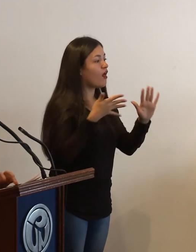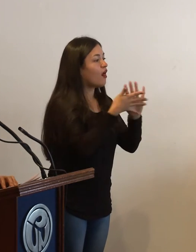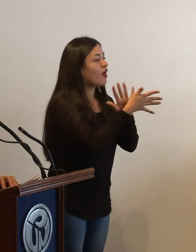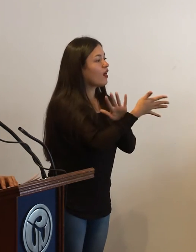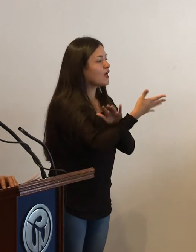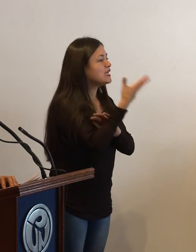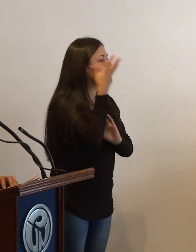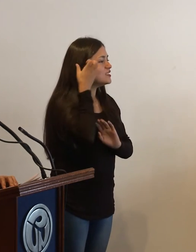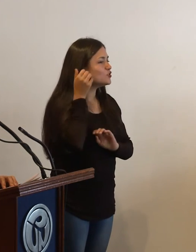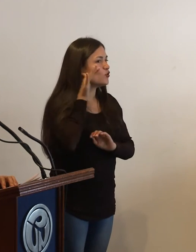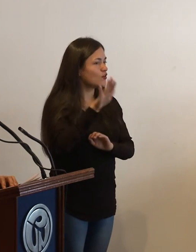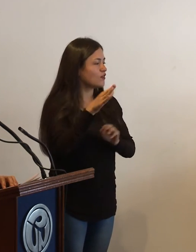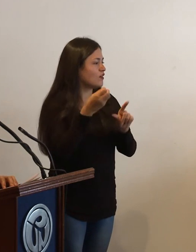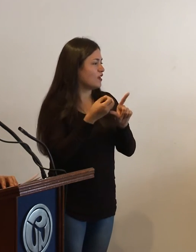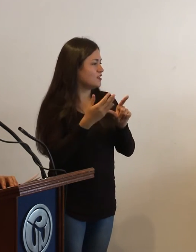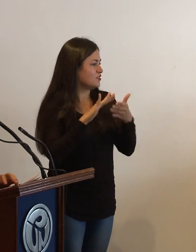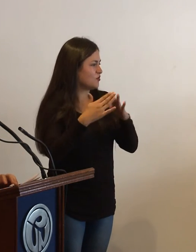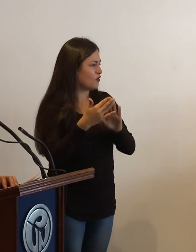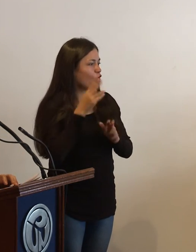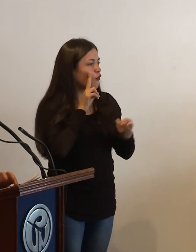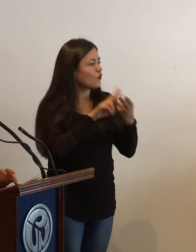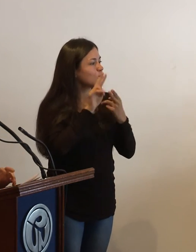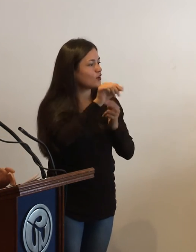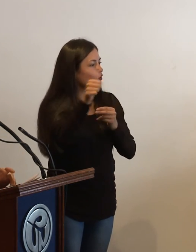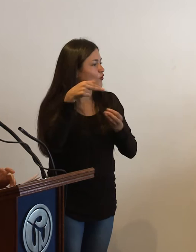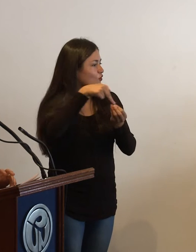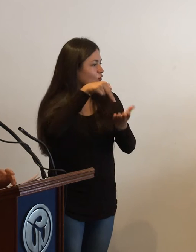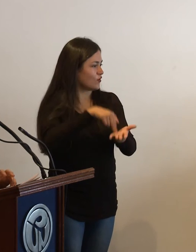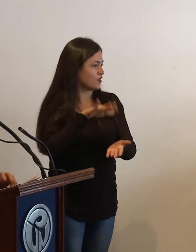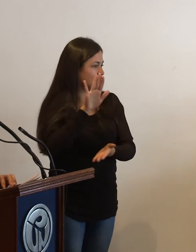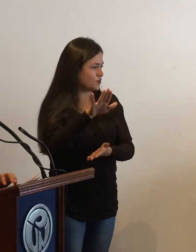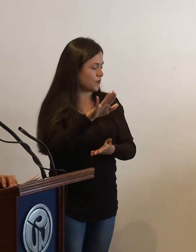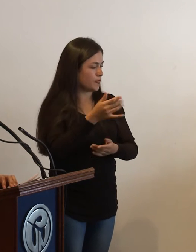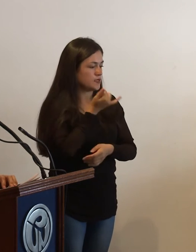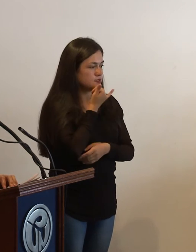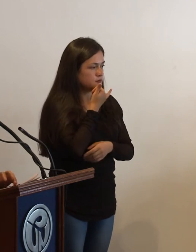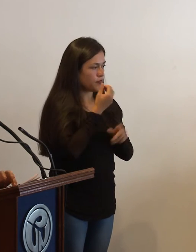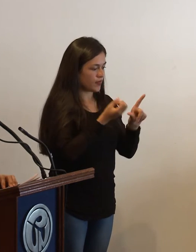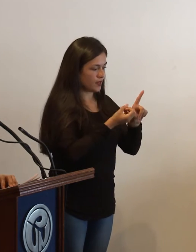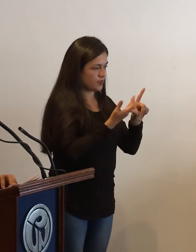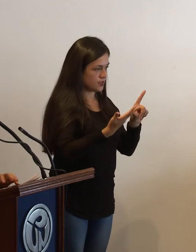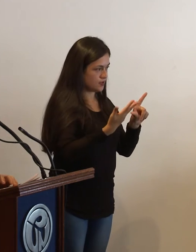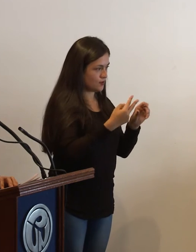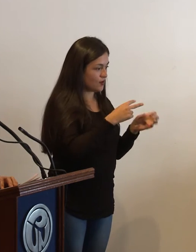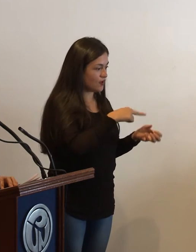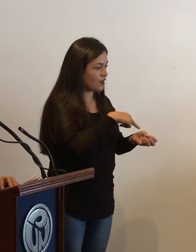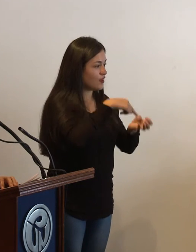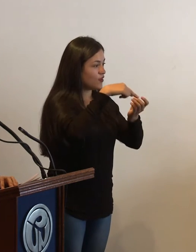la historia para que sepan de ese contexto. La licenciatura en Educación Popular,